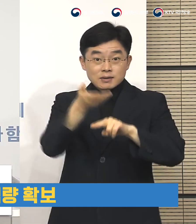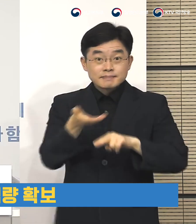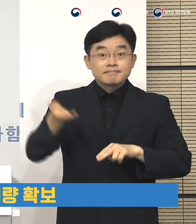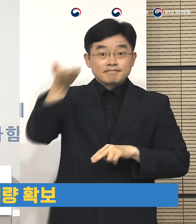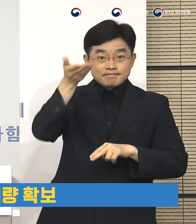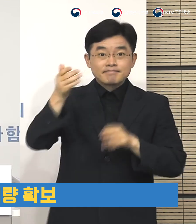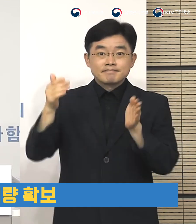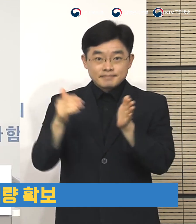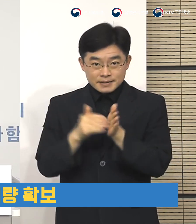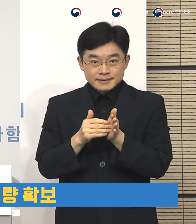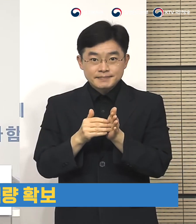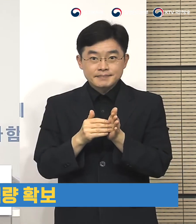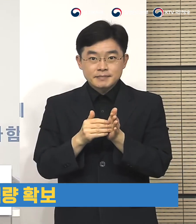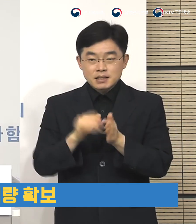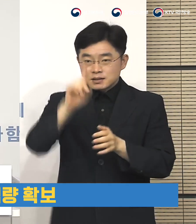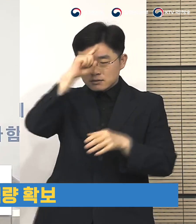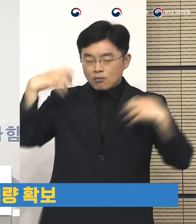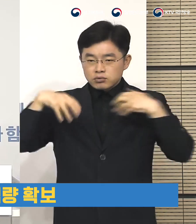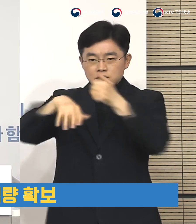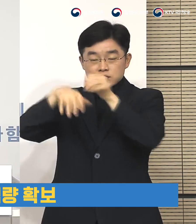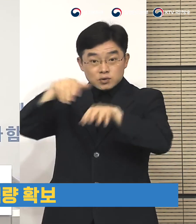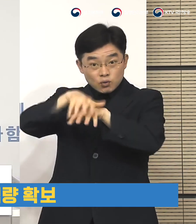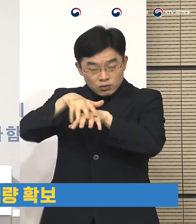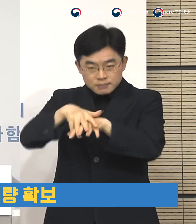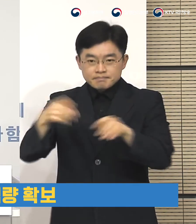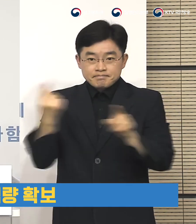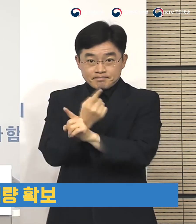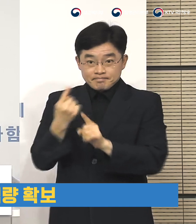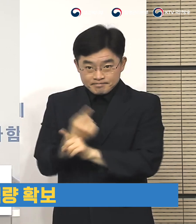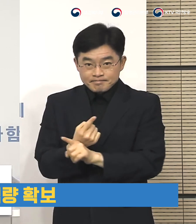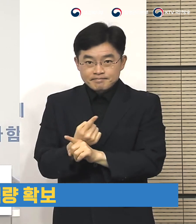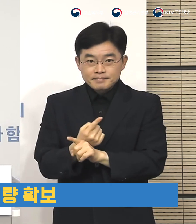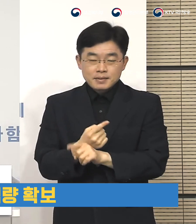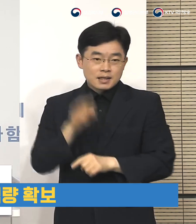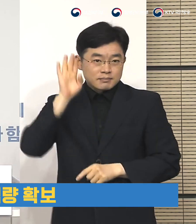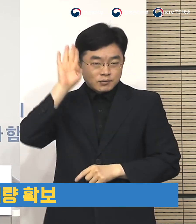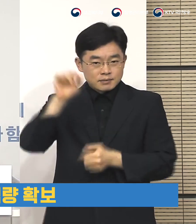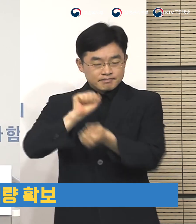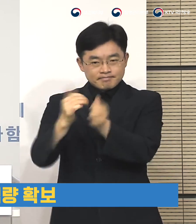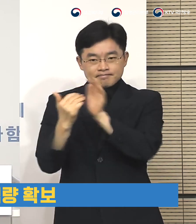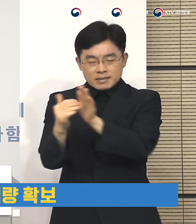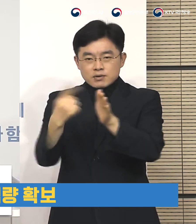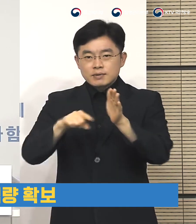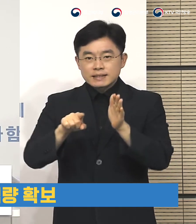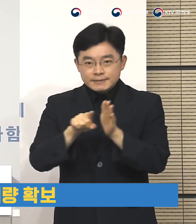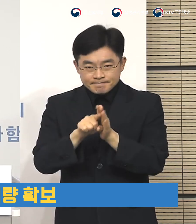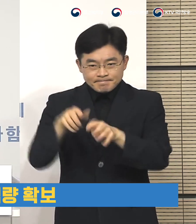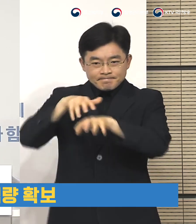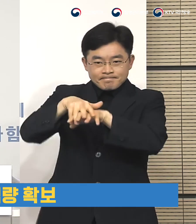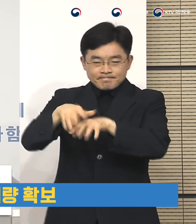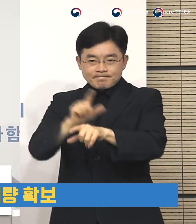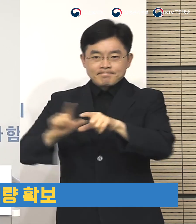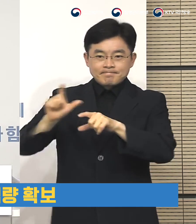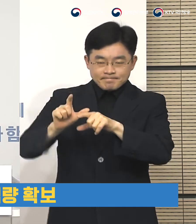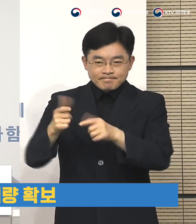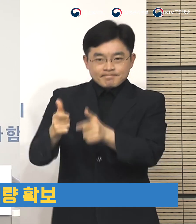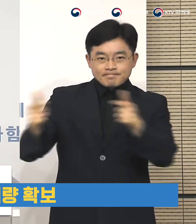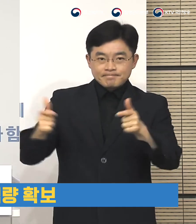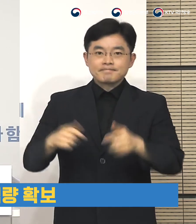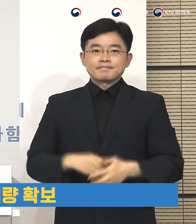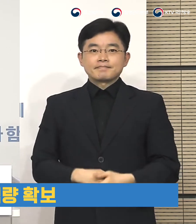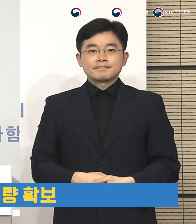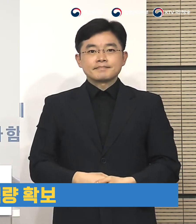방역 대응 정부 조직 개편을 차질 없이 추진하여 빈틈없는 방역을 위한 조직 역량을 확보해 나가겠습니다.